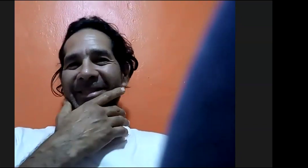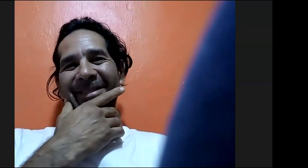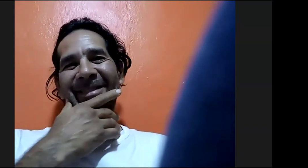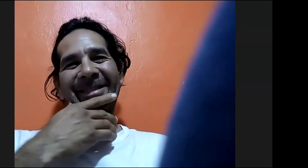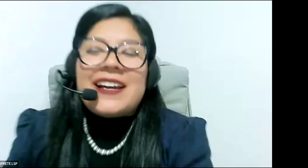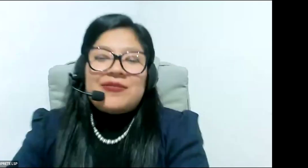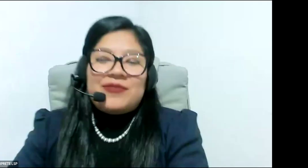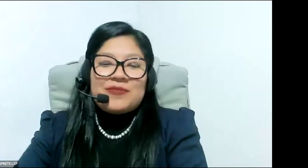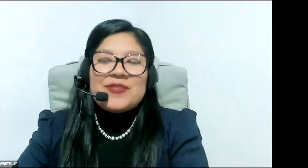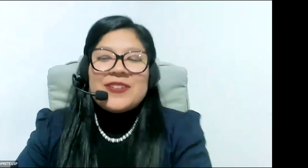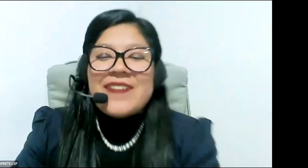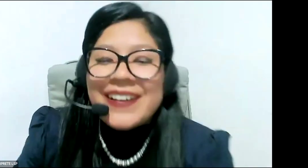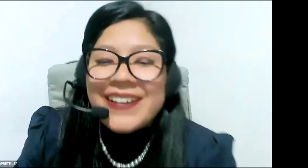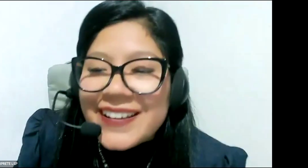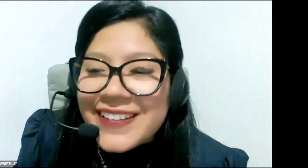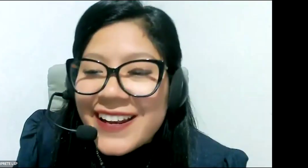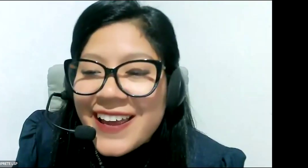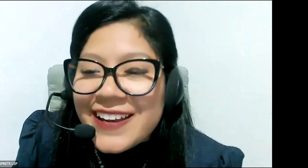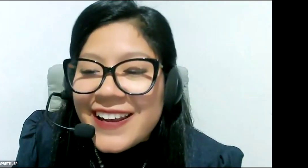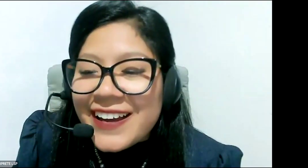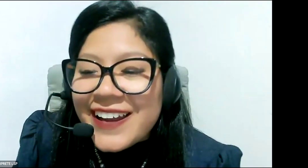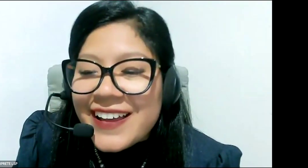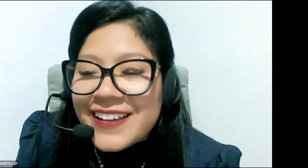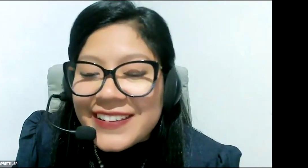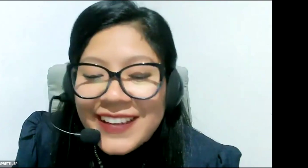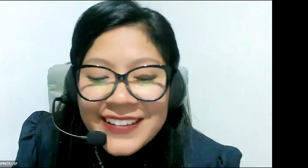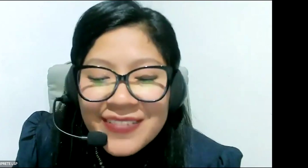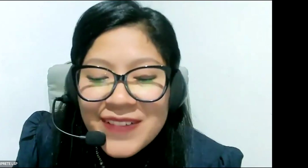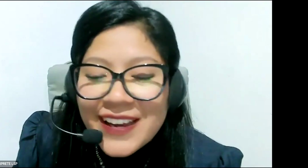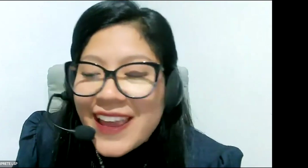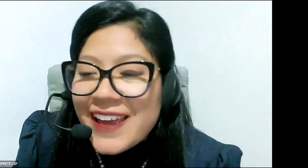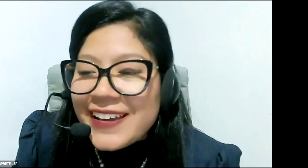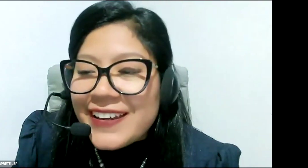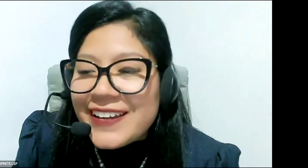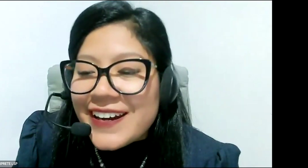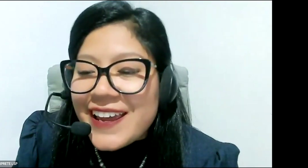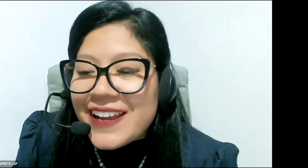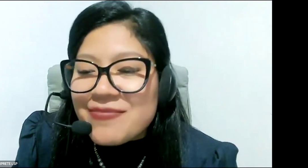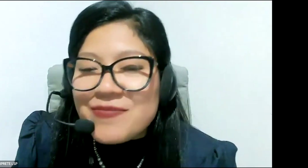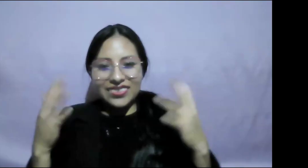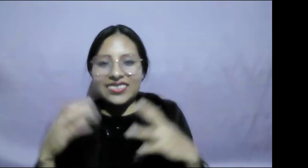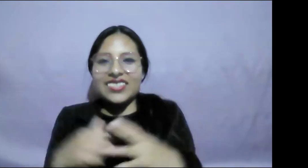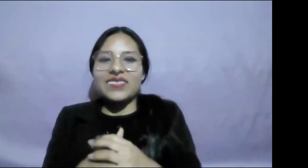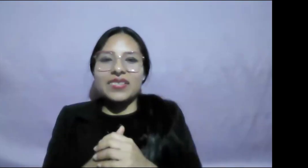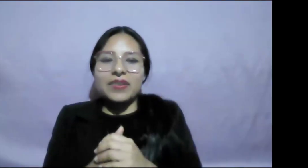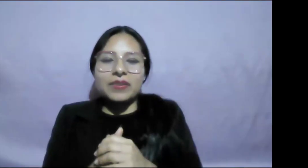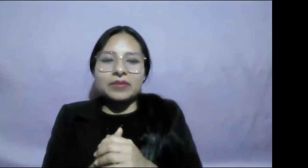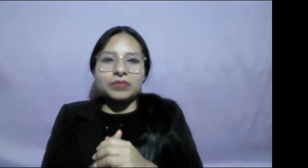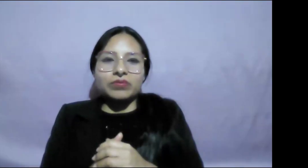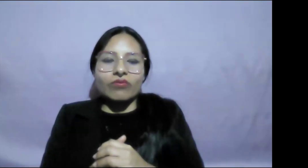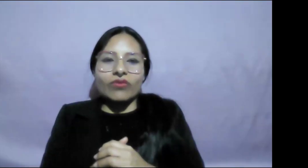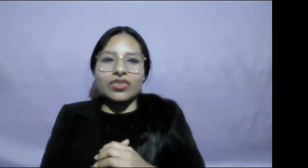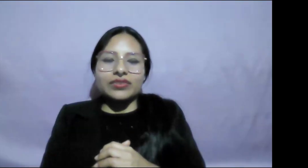ayacucho ayacucho Muy bien gracias Leila Gracias también Israel Muchísimas